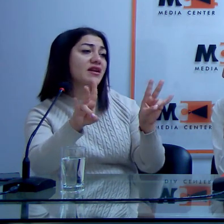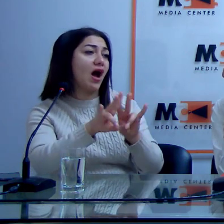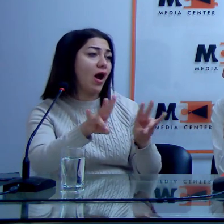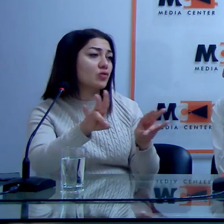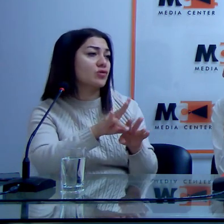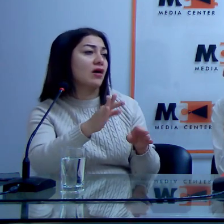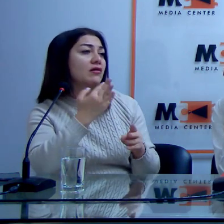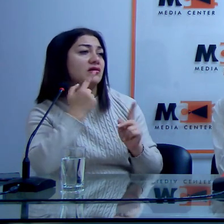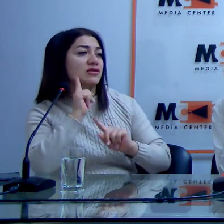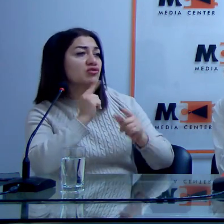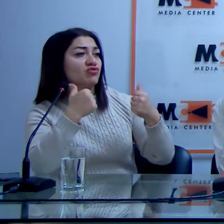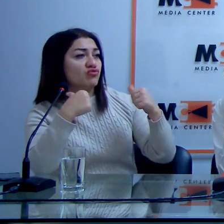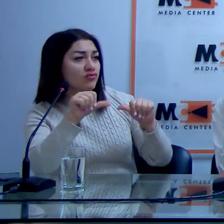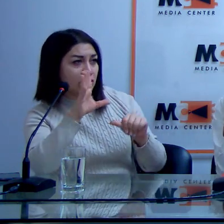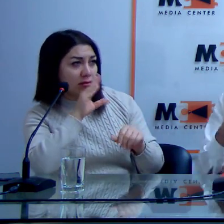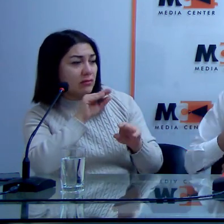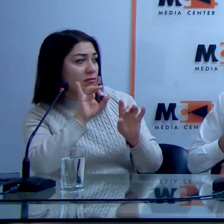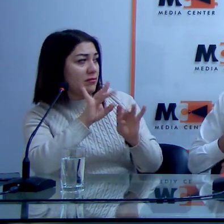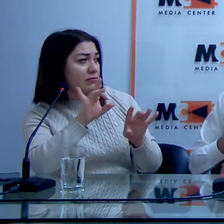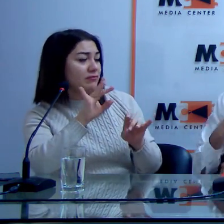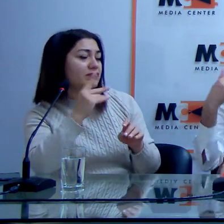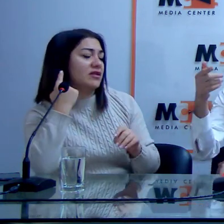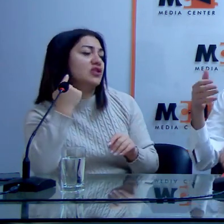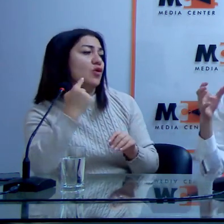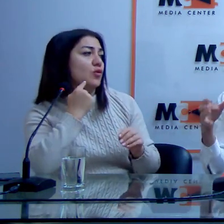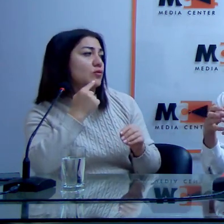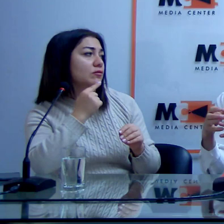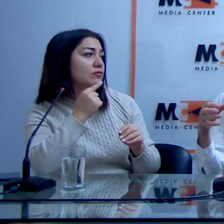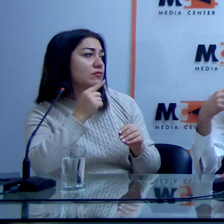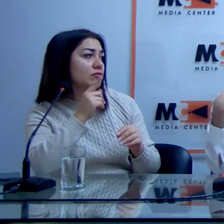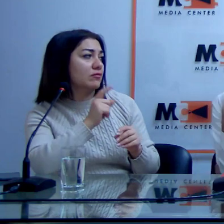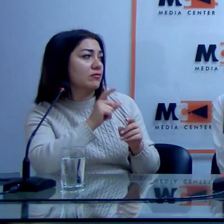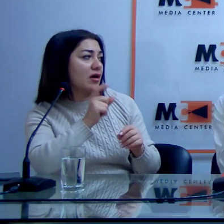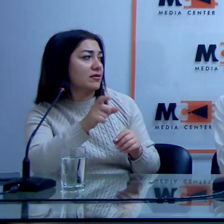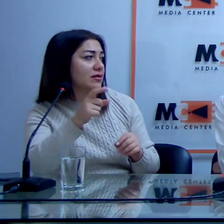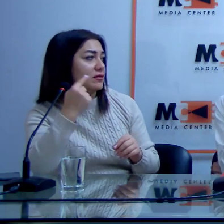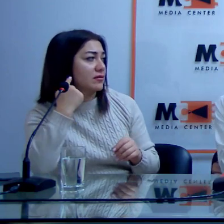եւ պատշաճ կերպով դրանք ներառեն ծրագրերում, խնդրեմ։